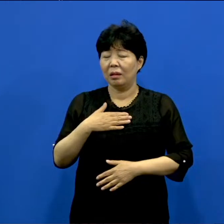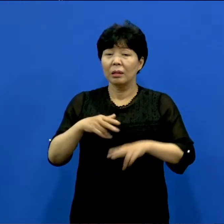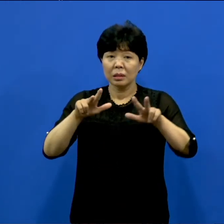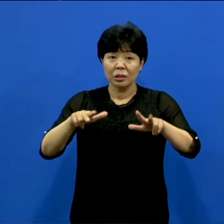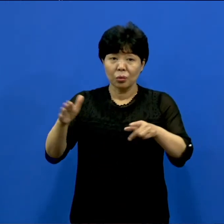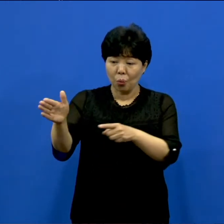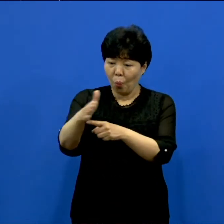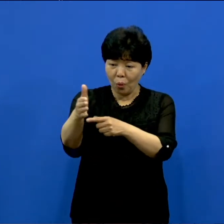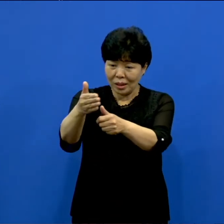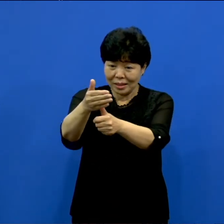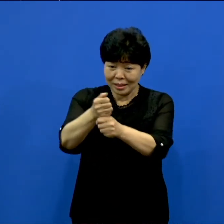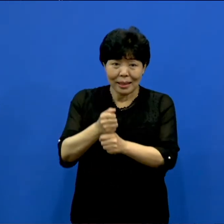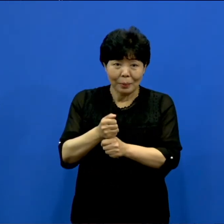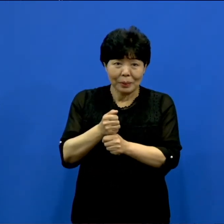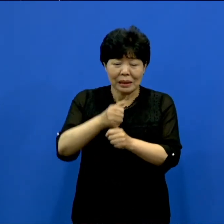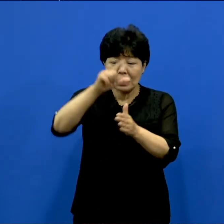아니에요.